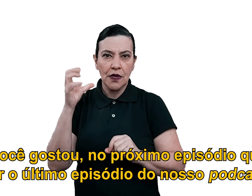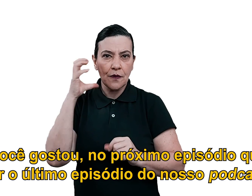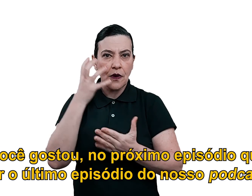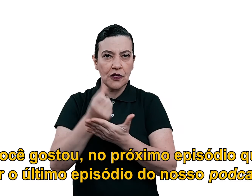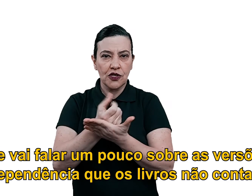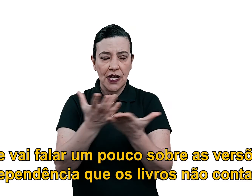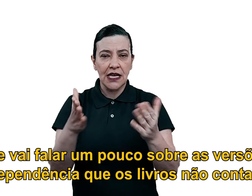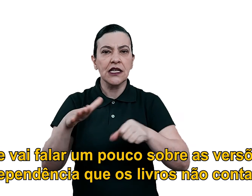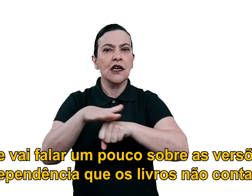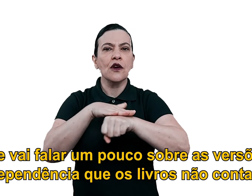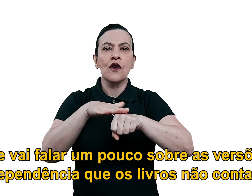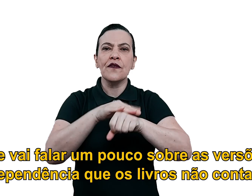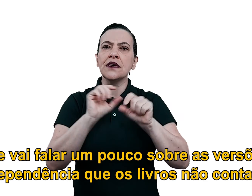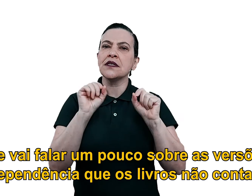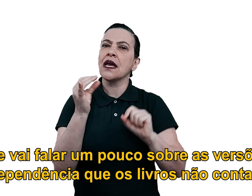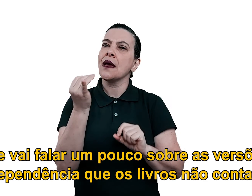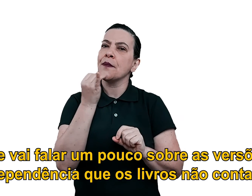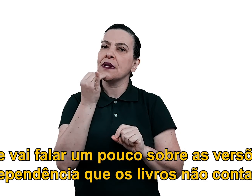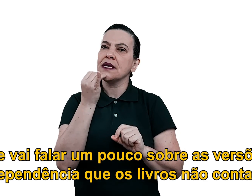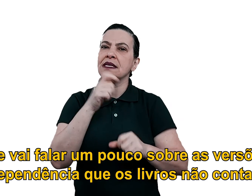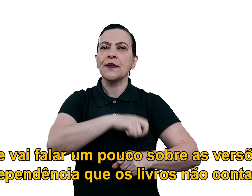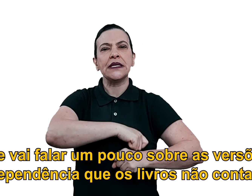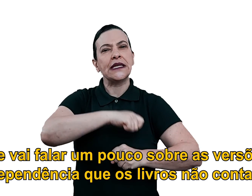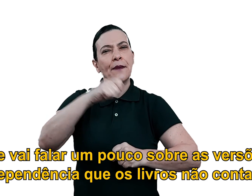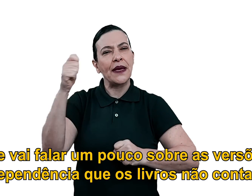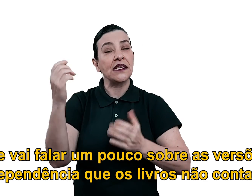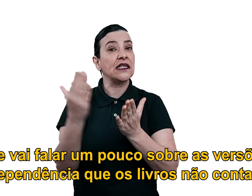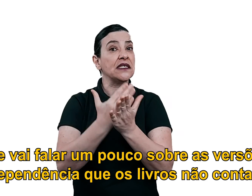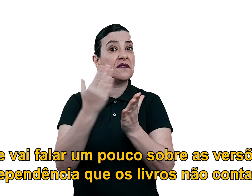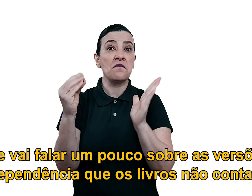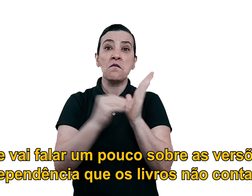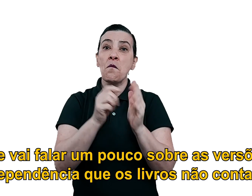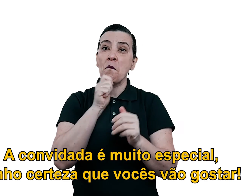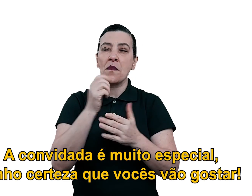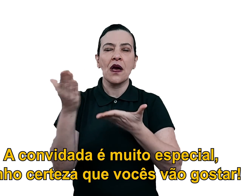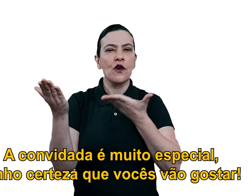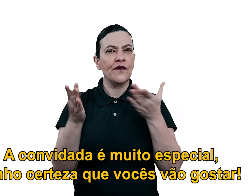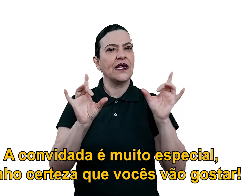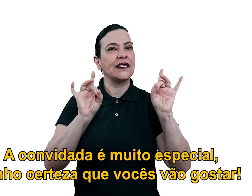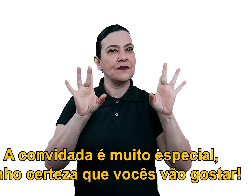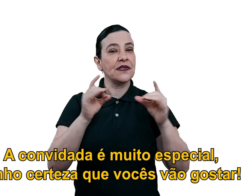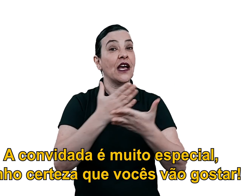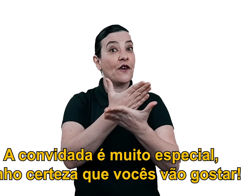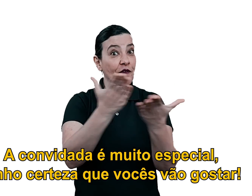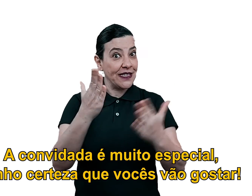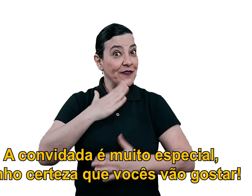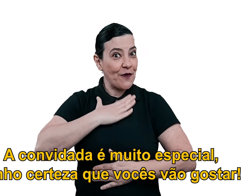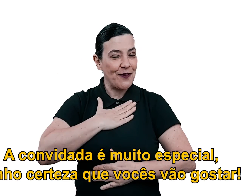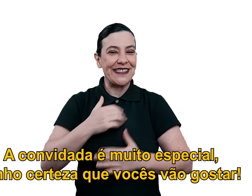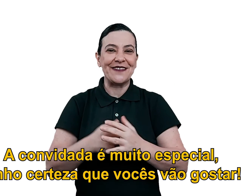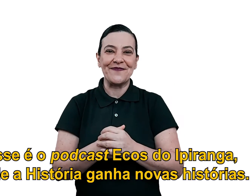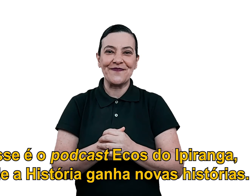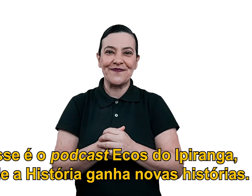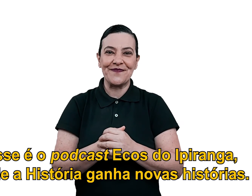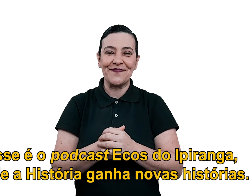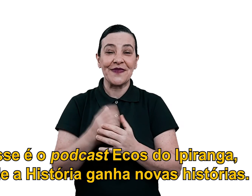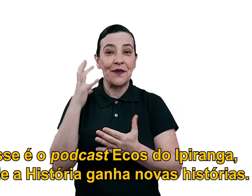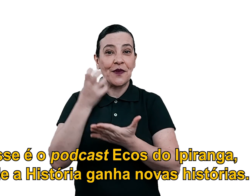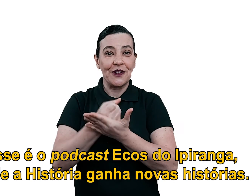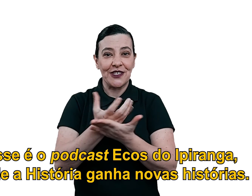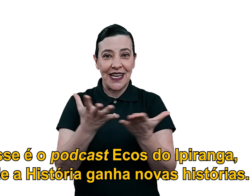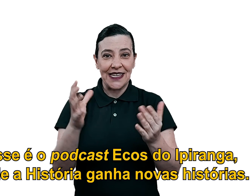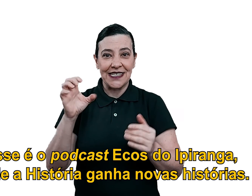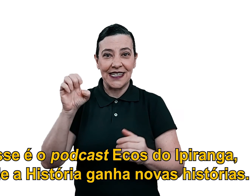nosso podcast, a gente vai falar um pouco sobre as versões da independência que os livros não contam. A convidada é muito especial, tenho certeza que vocês vão gostar. E esse